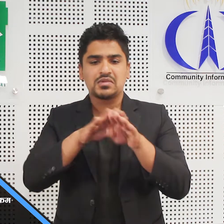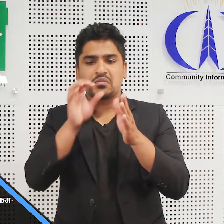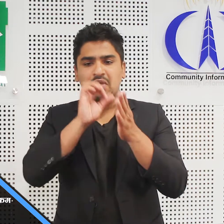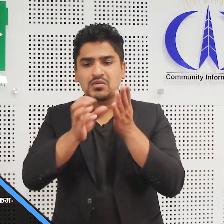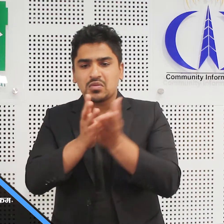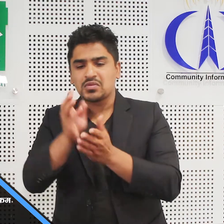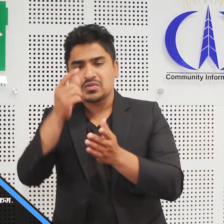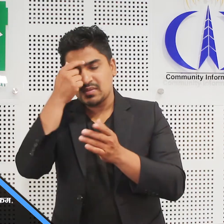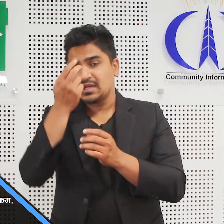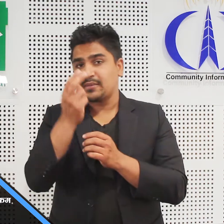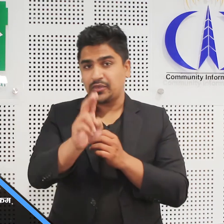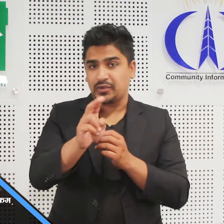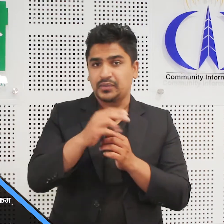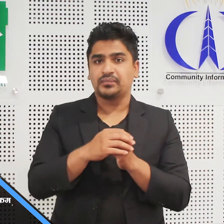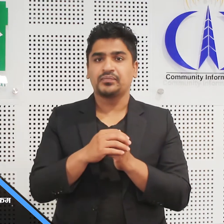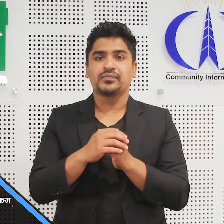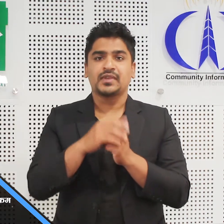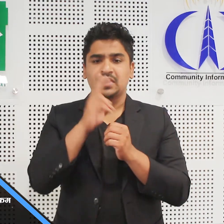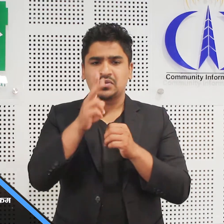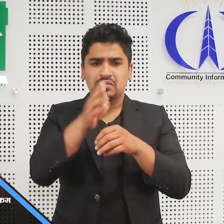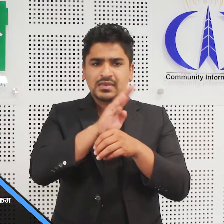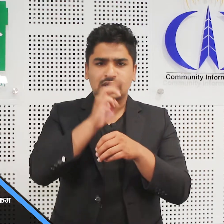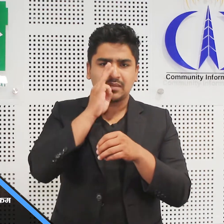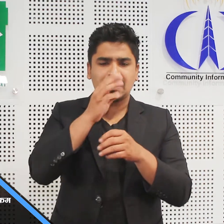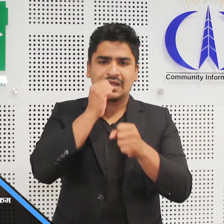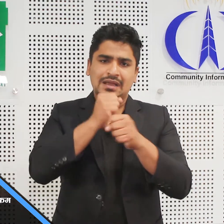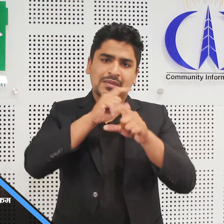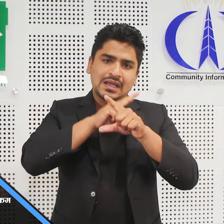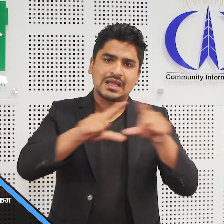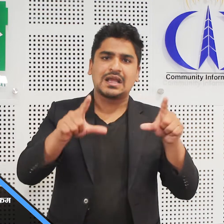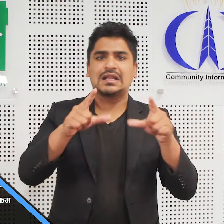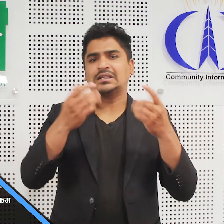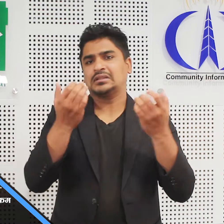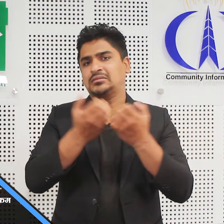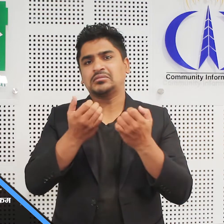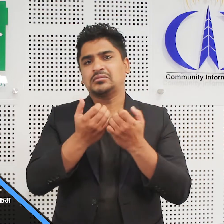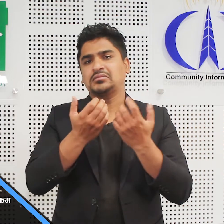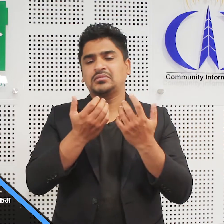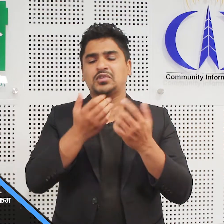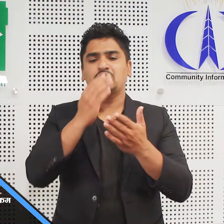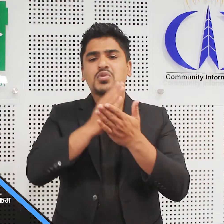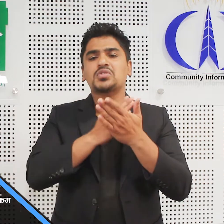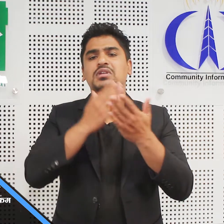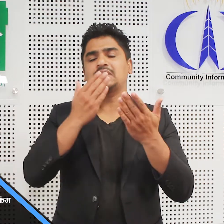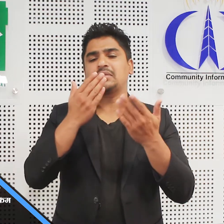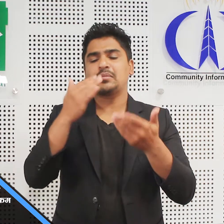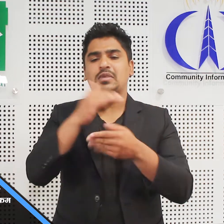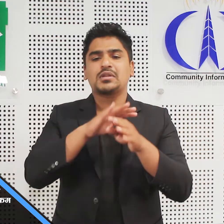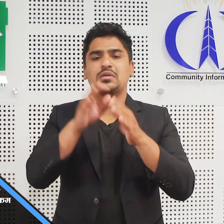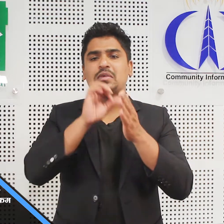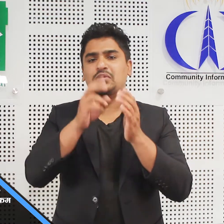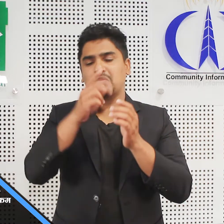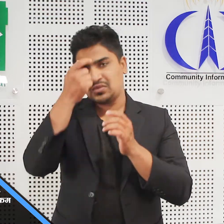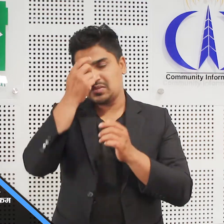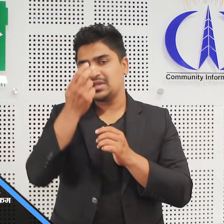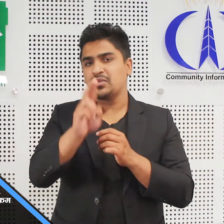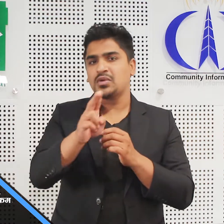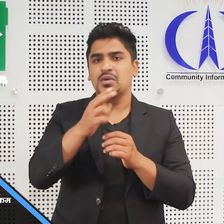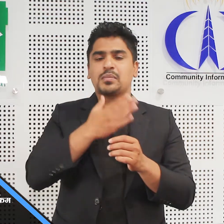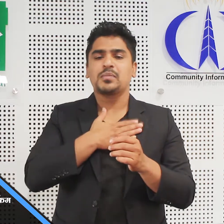खाइला समस्या है, बाल बच्चाको पालेला समस्या है, त्यही सबके लेल त जबे तक जे सकै छी से नै कमेबै त के देतै खाइला।